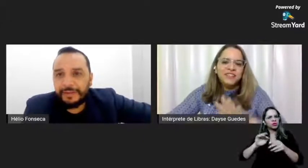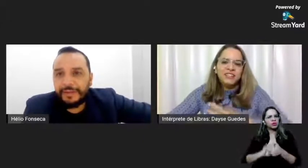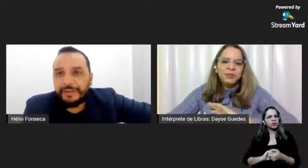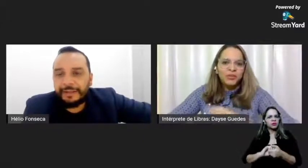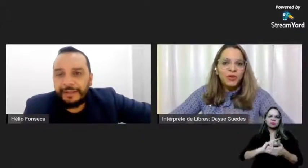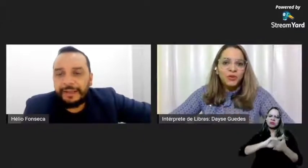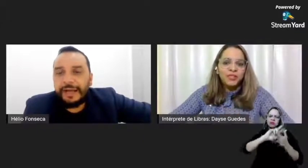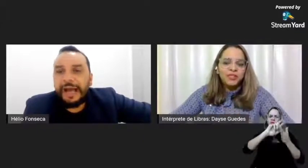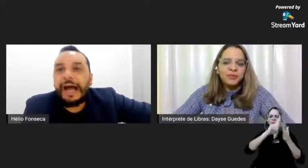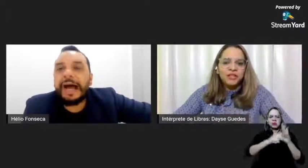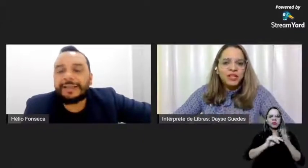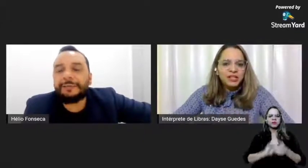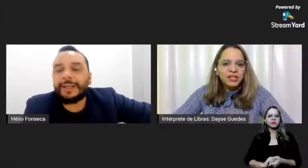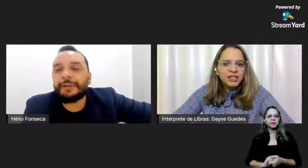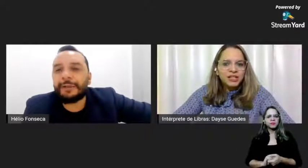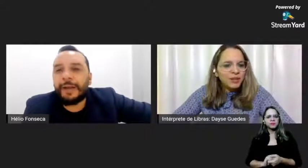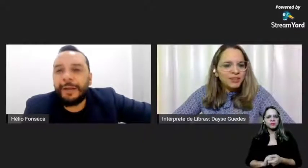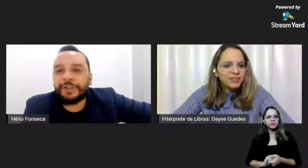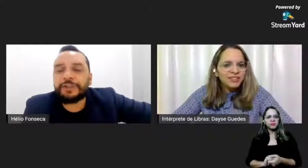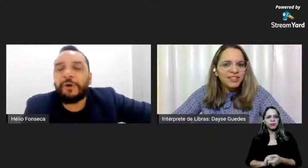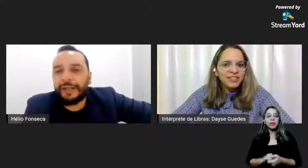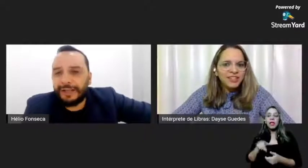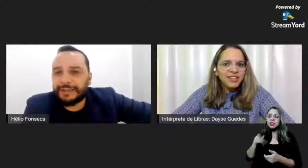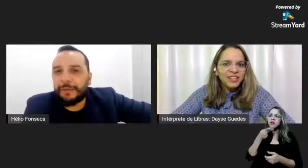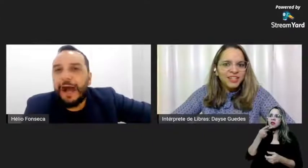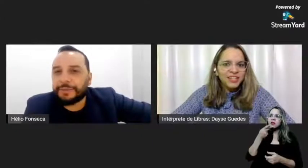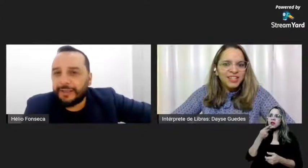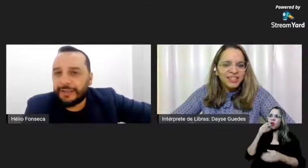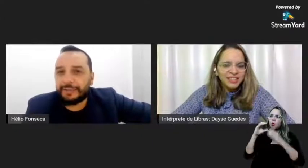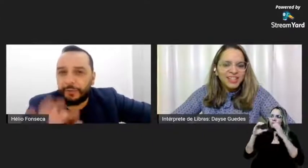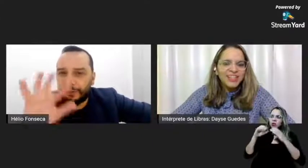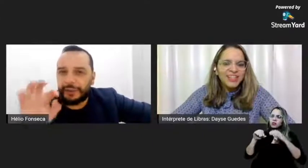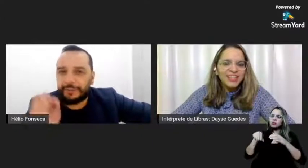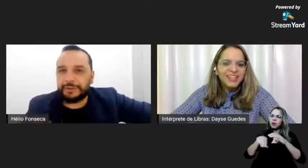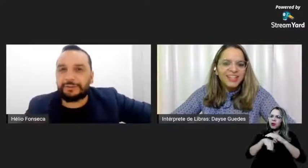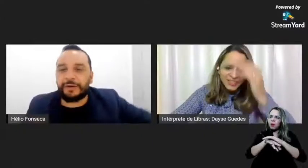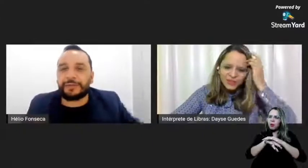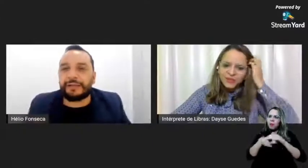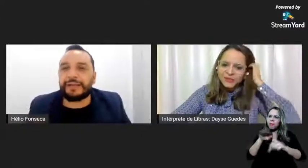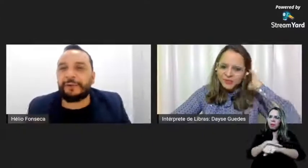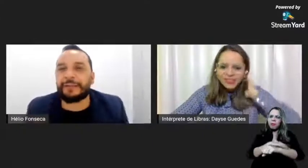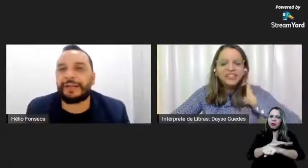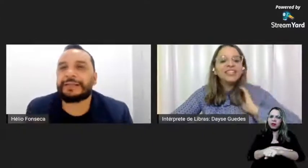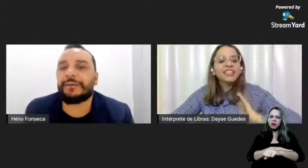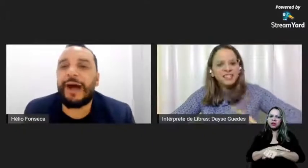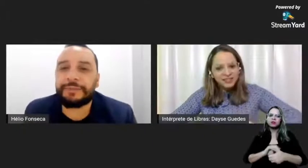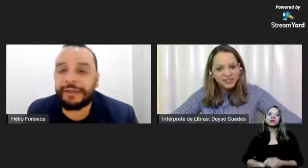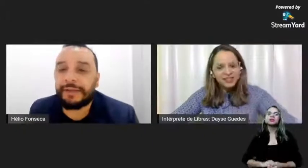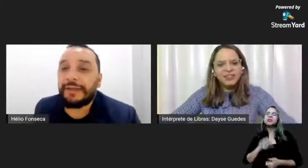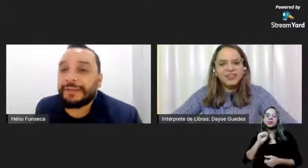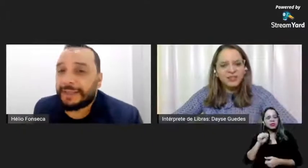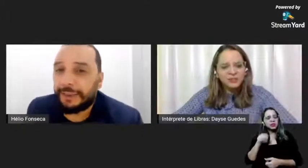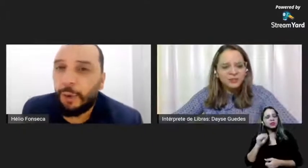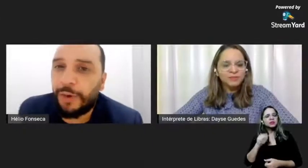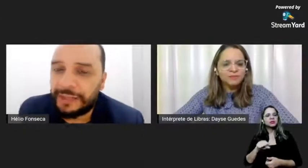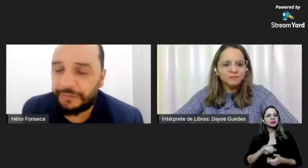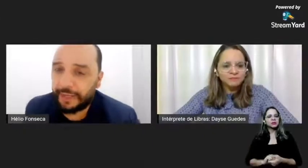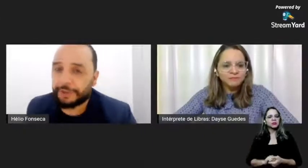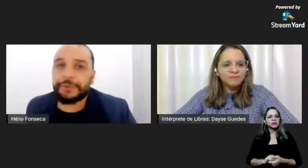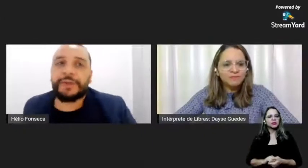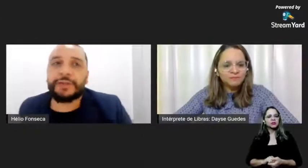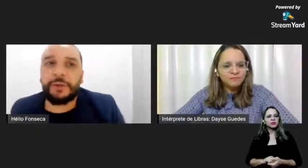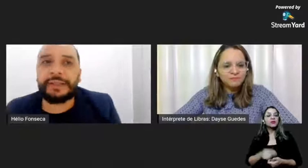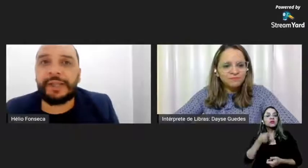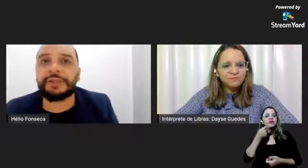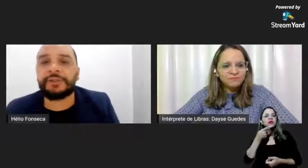mas enfim, tem muita coisa. Mas você está falando da parte de comunicação áptica, né? As configurações de mão usadas na comunicação áptica. Você citou o